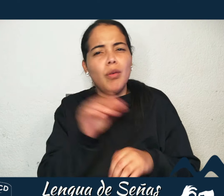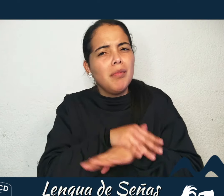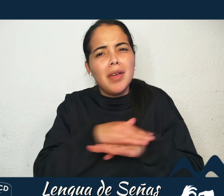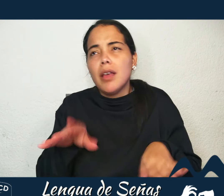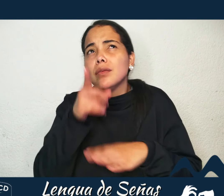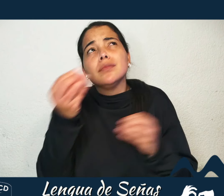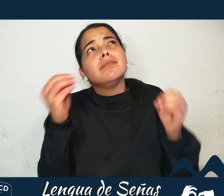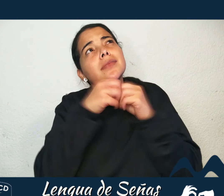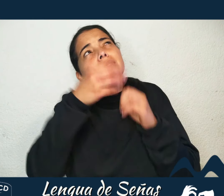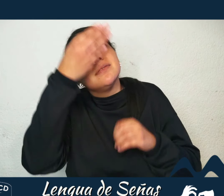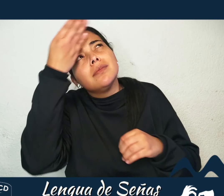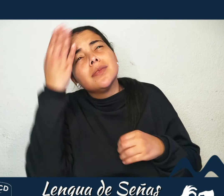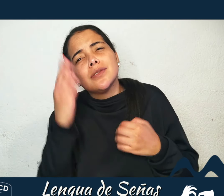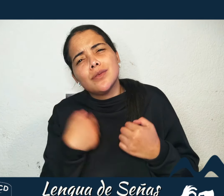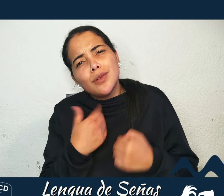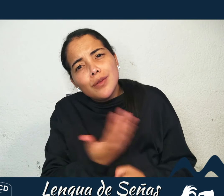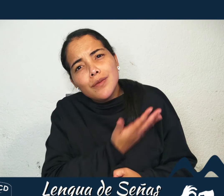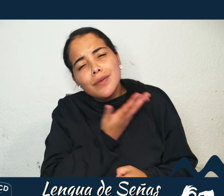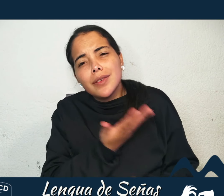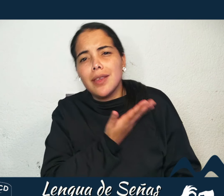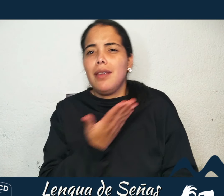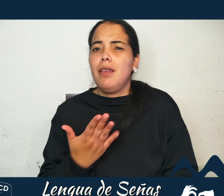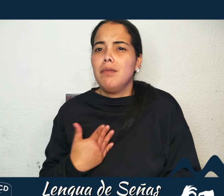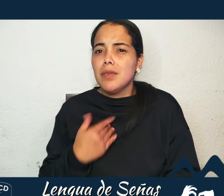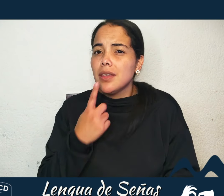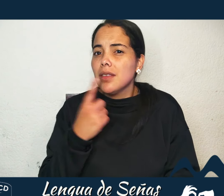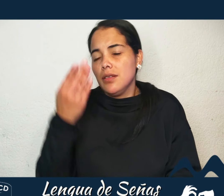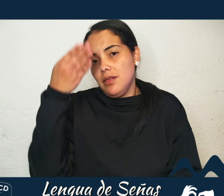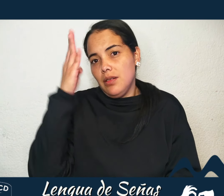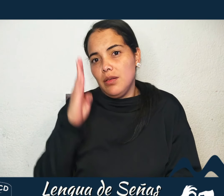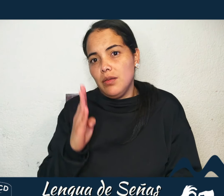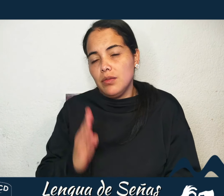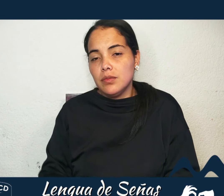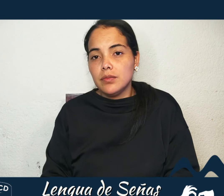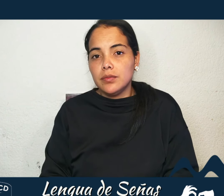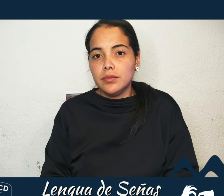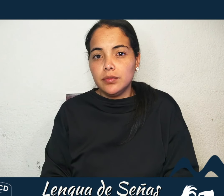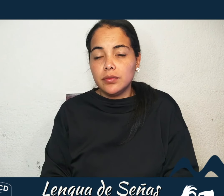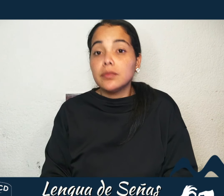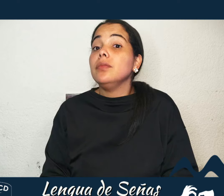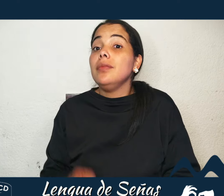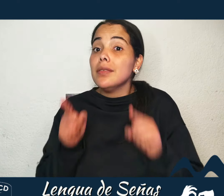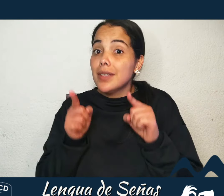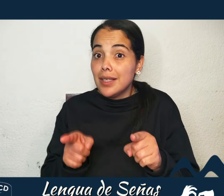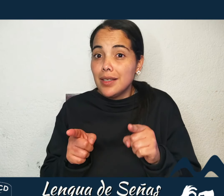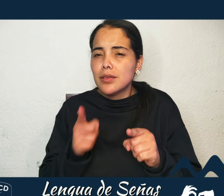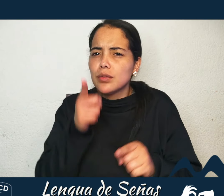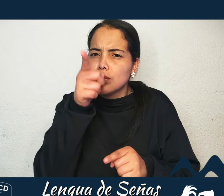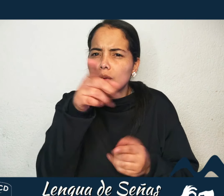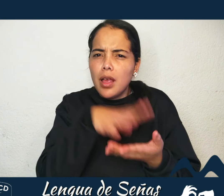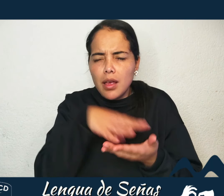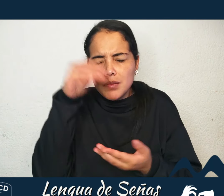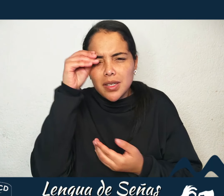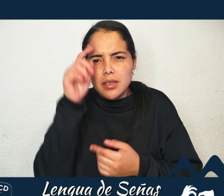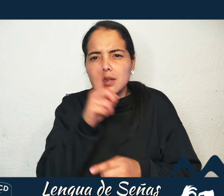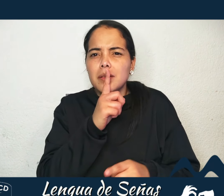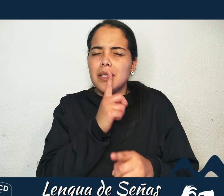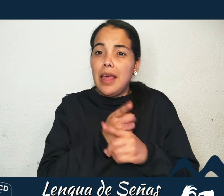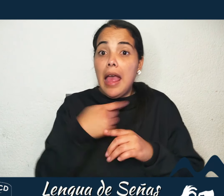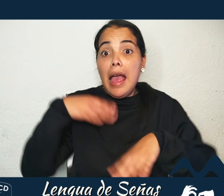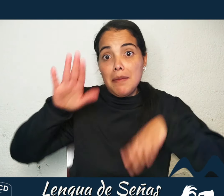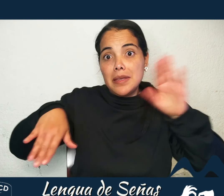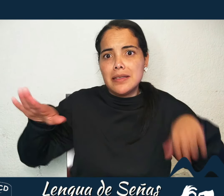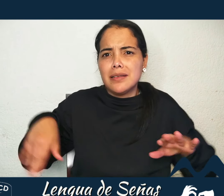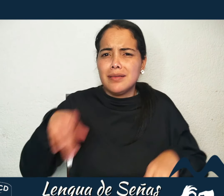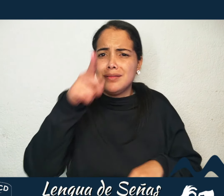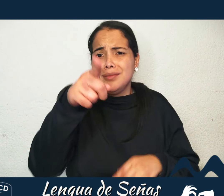mi gracia. Confía en mí, es lo que le estaba diciendo Dios. Y eso es lo que nosotros tenemos que entender.